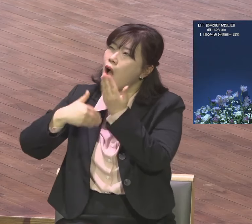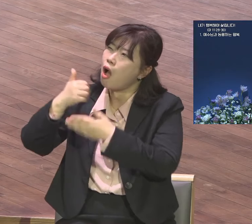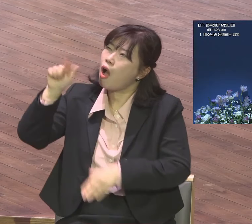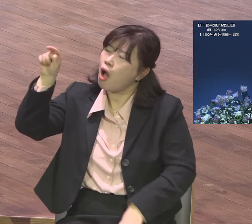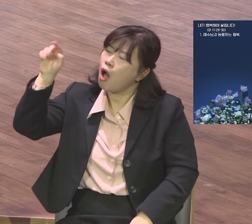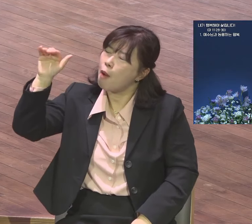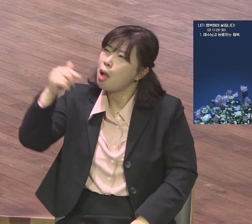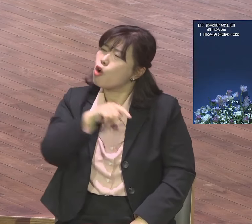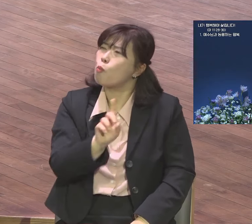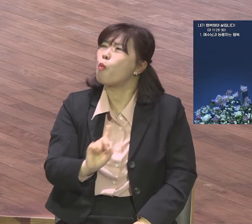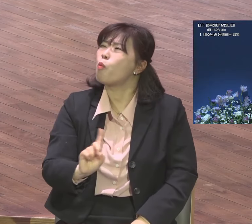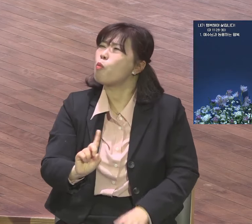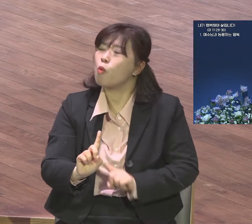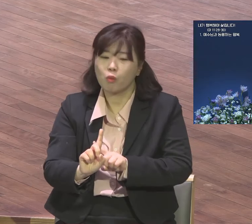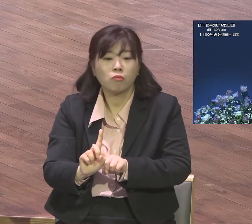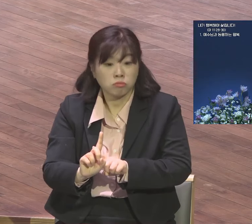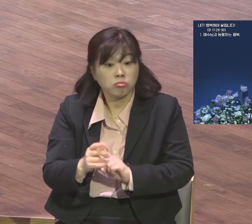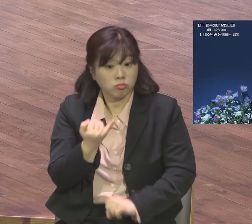해주십니다.